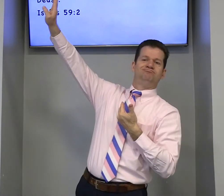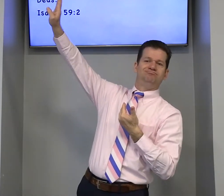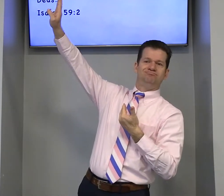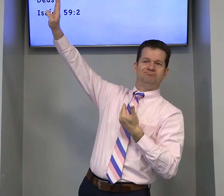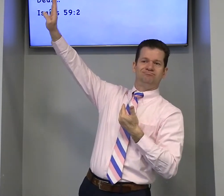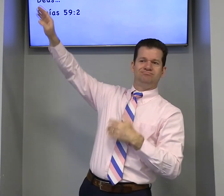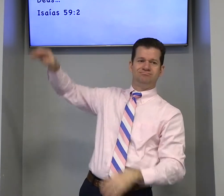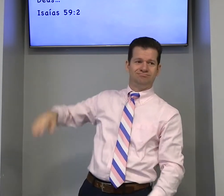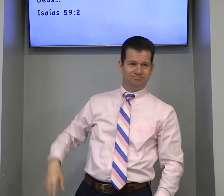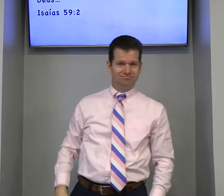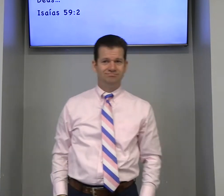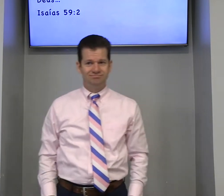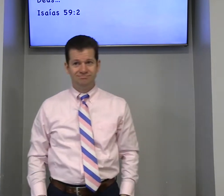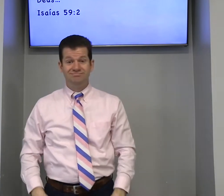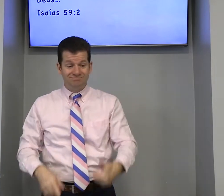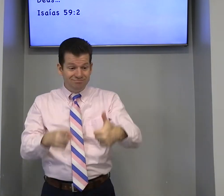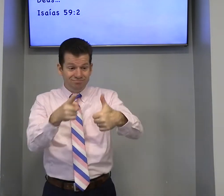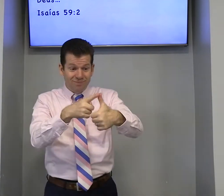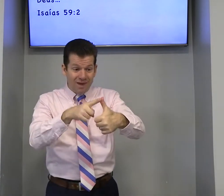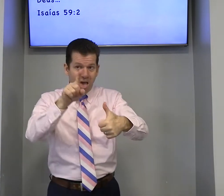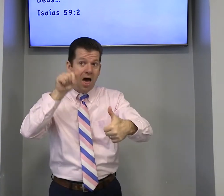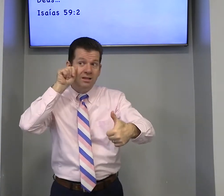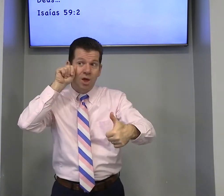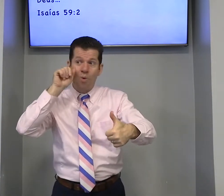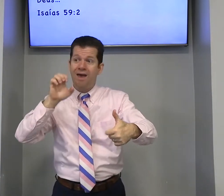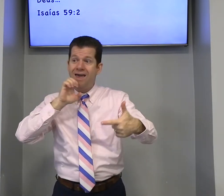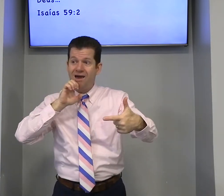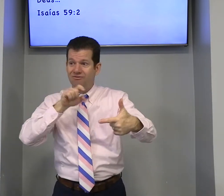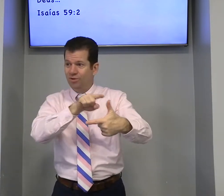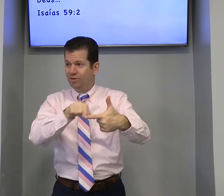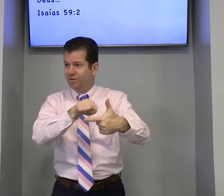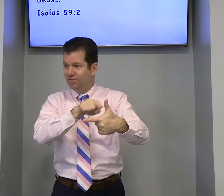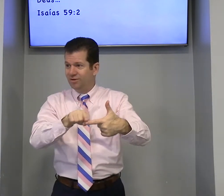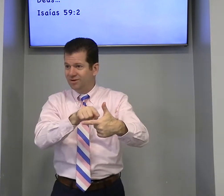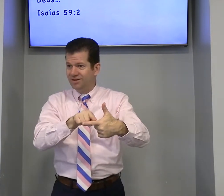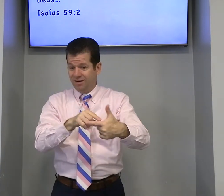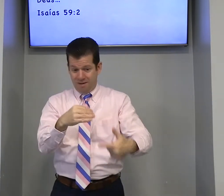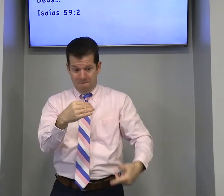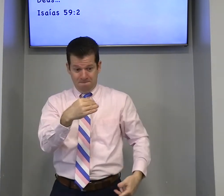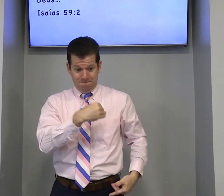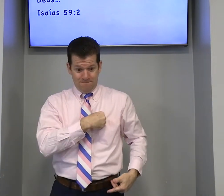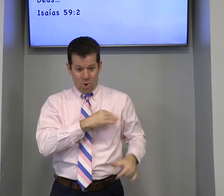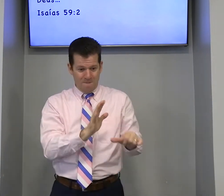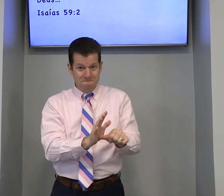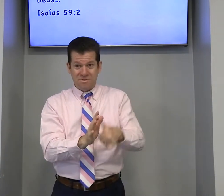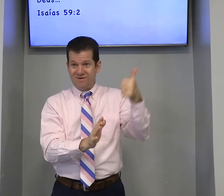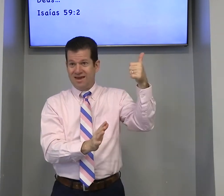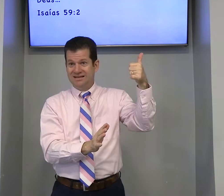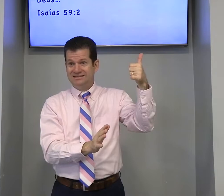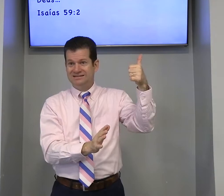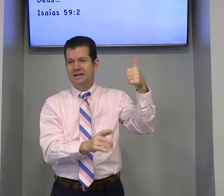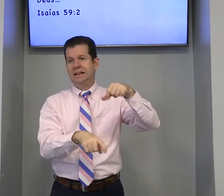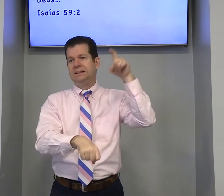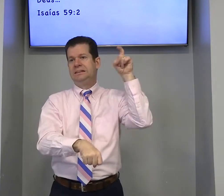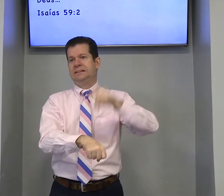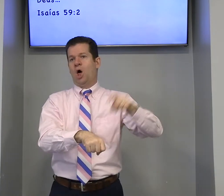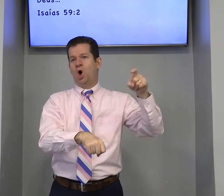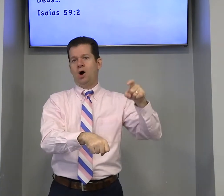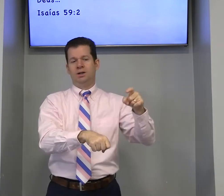atrapalha nossa comunhão com Deus e leva à separação. Adão e Eva, os dois pecaram, foram os primeiros